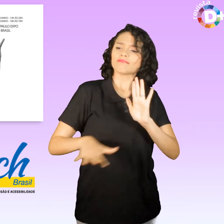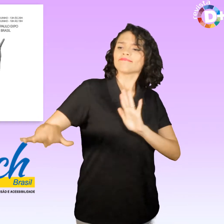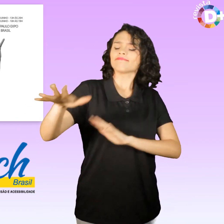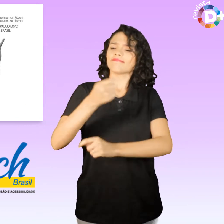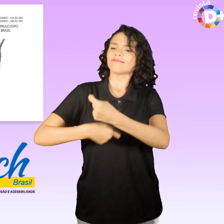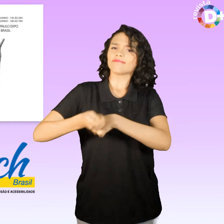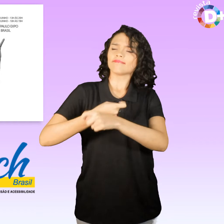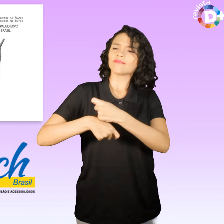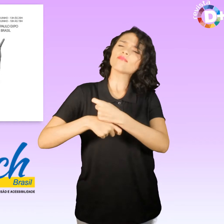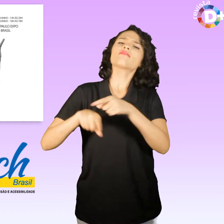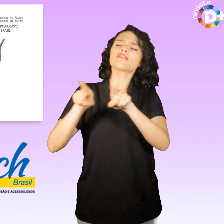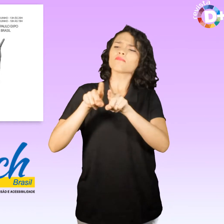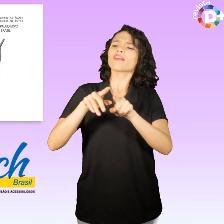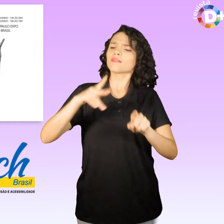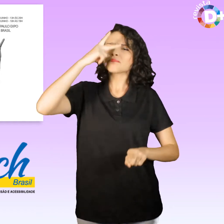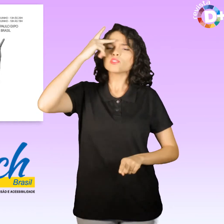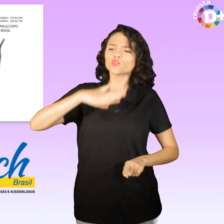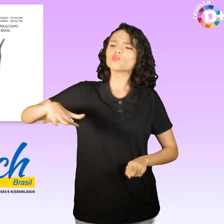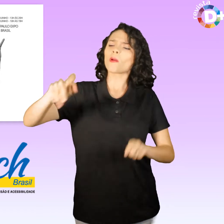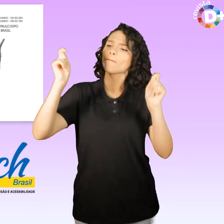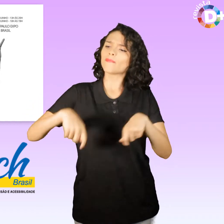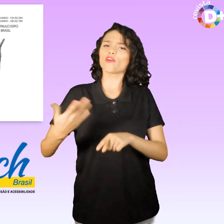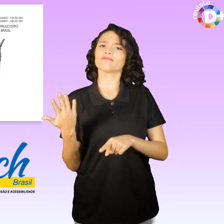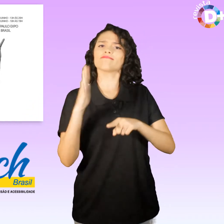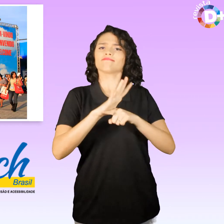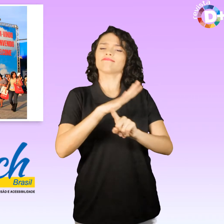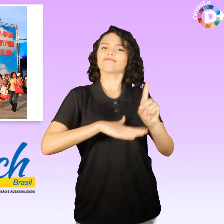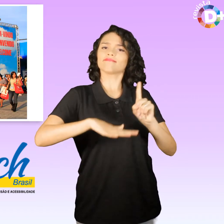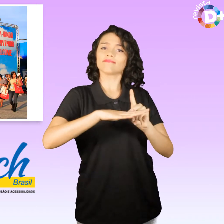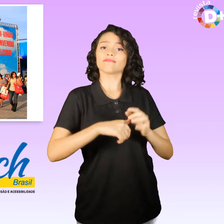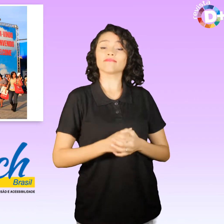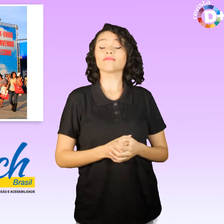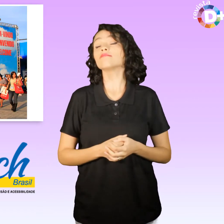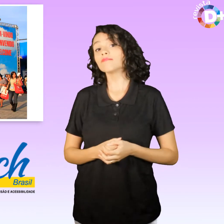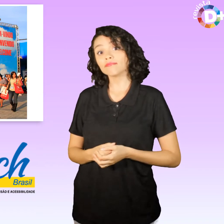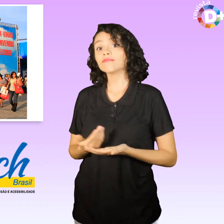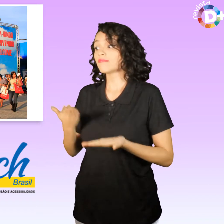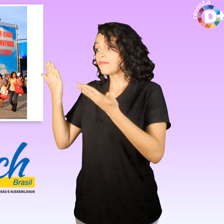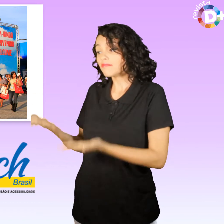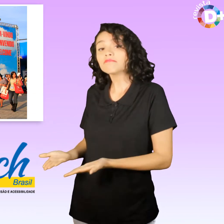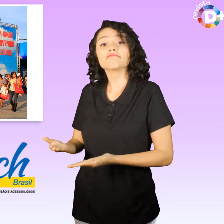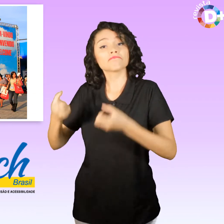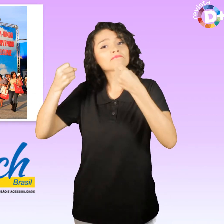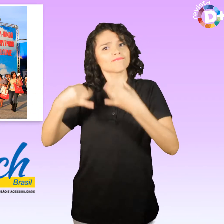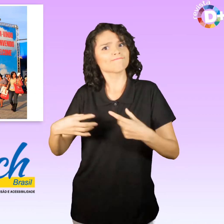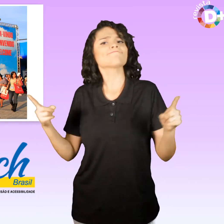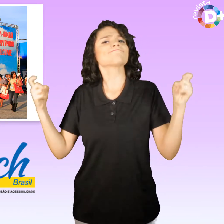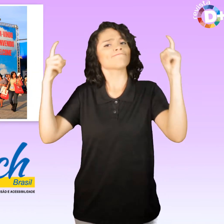um contingente que tem muito a contribuir. Mara relata que esse é um desafio, ainda